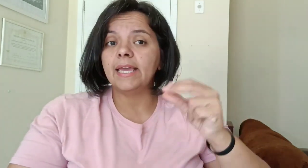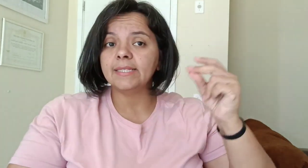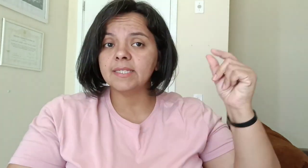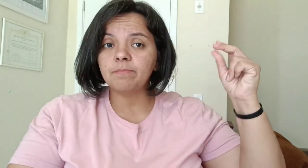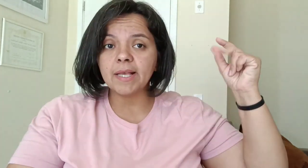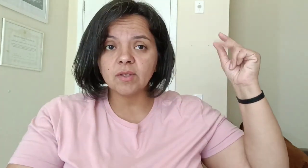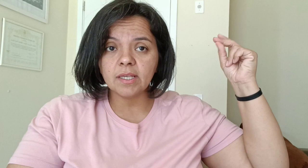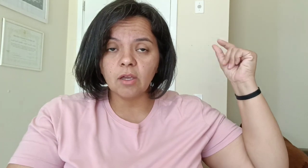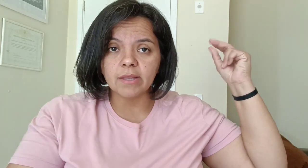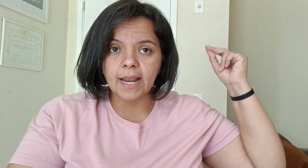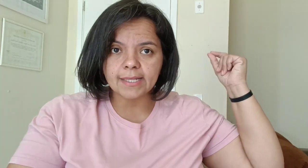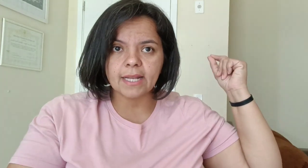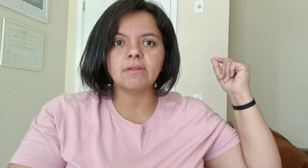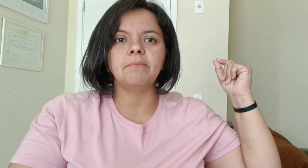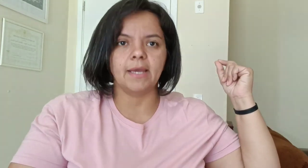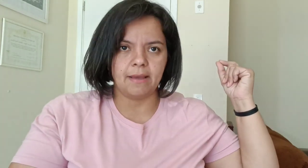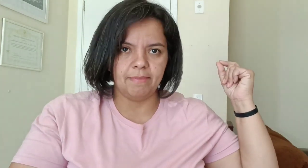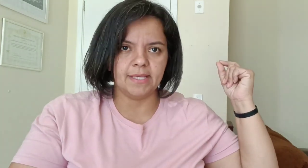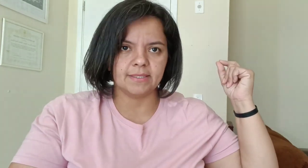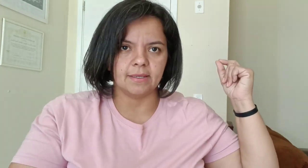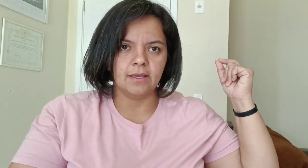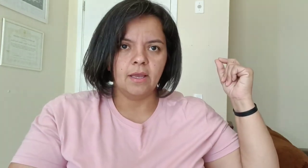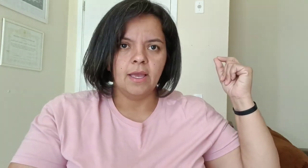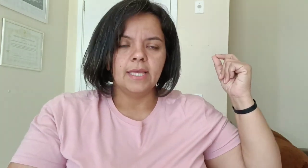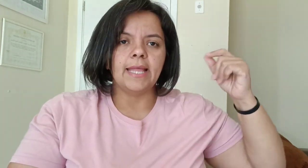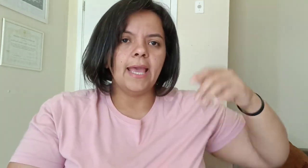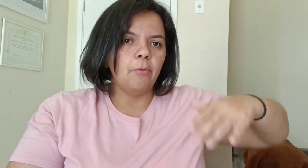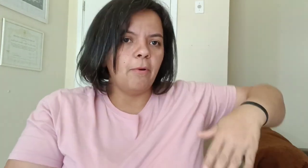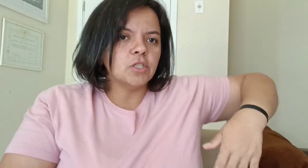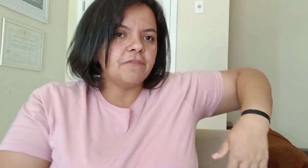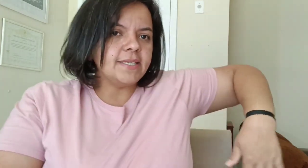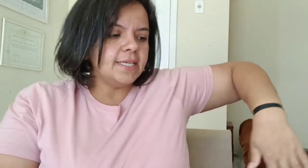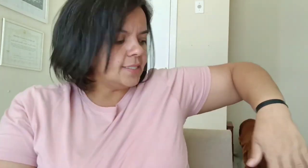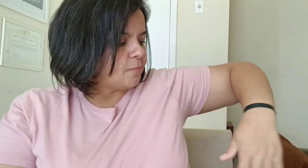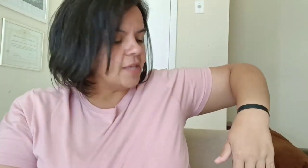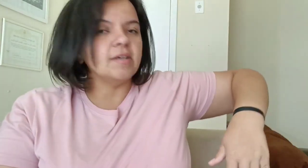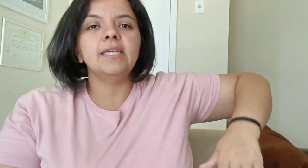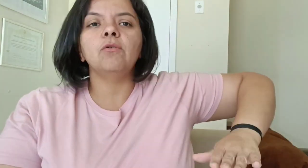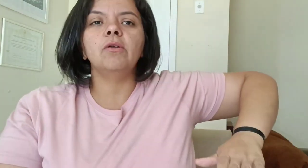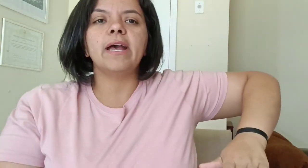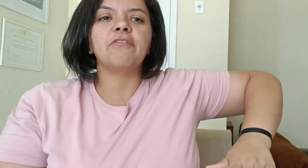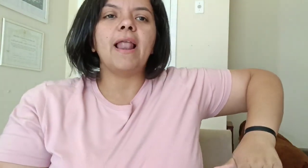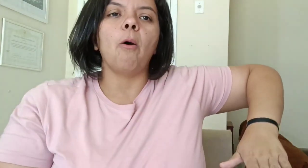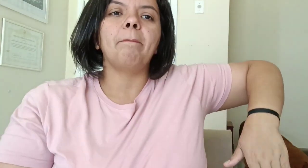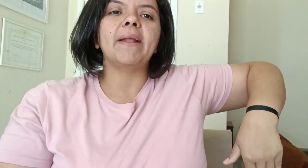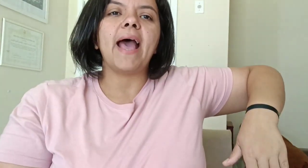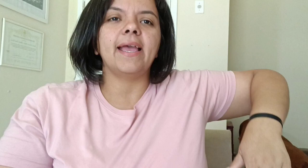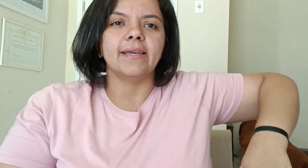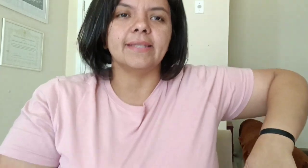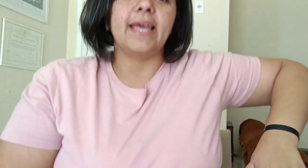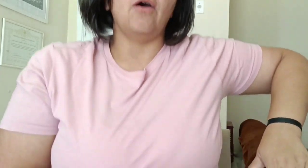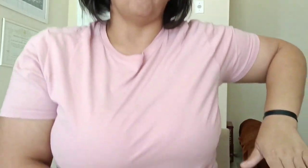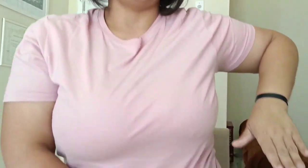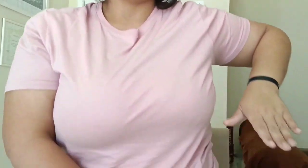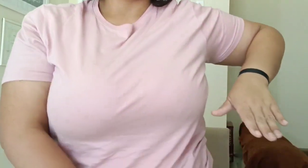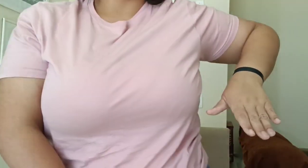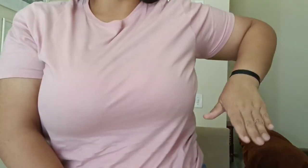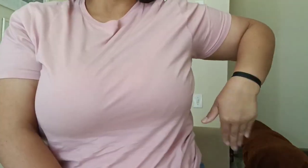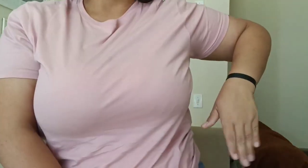Esse espaço aqui, ó, da lateral da minha cabeça, né? Eu posso fazer esse espaço aqui quando eu quero falar, ó, praia, né, ó.